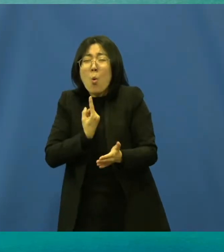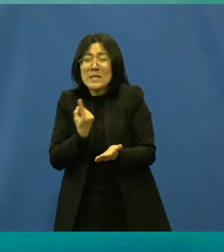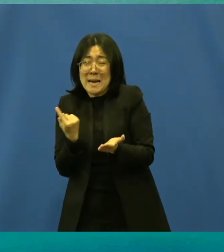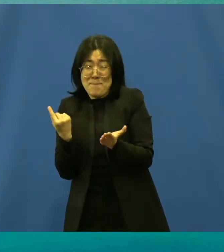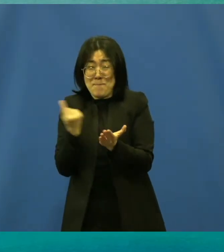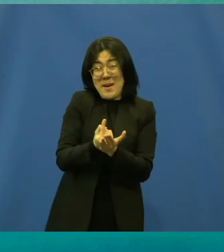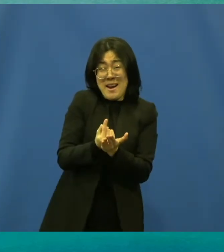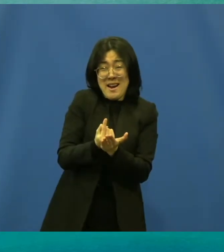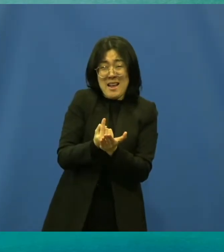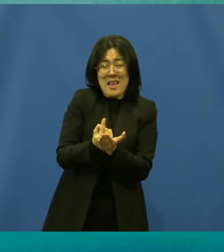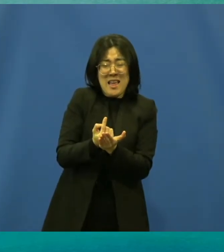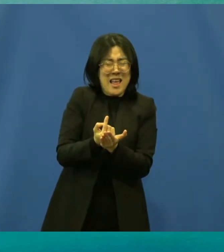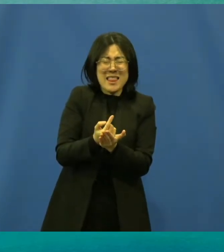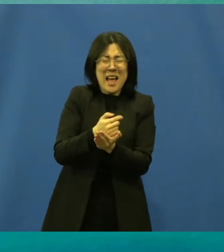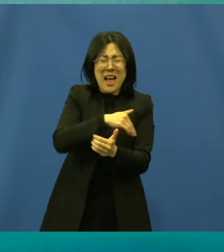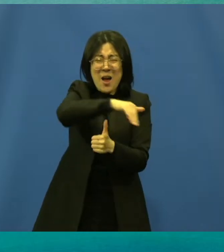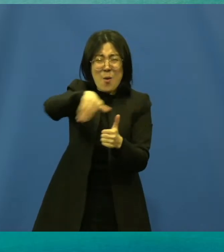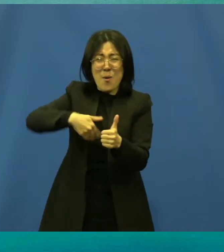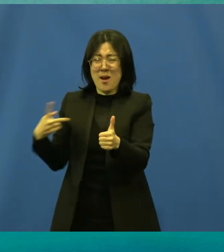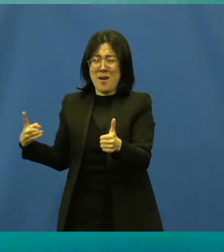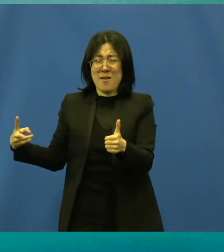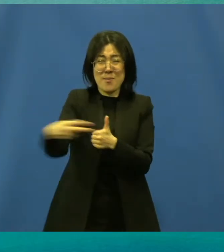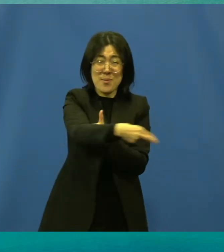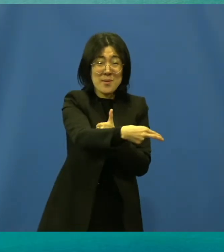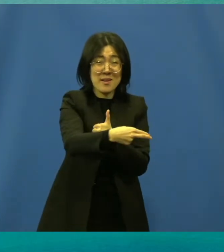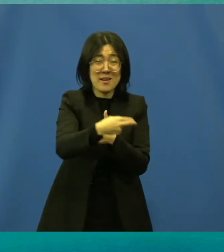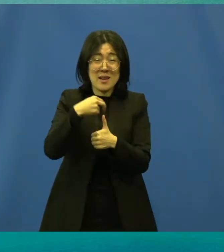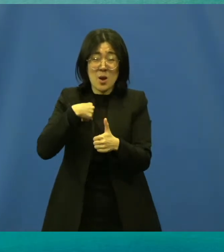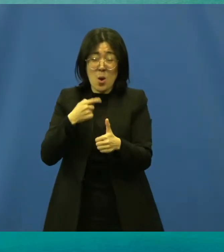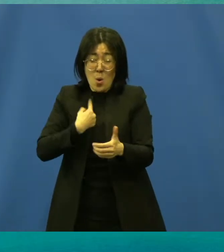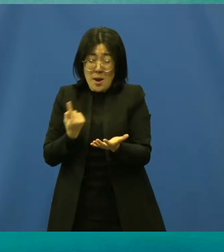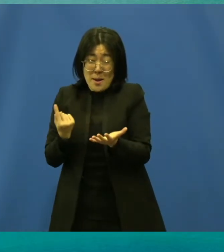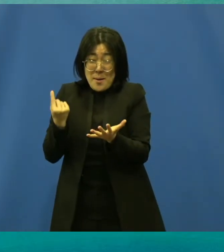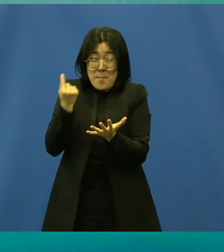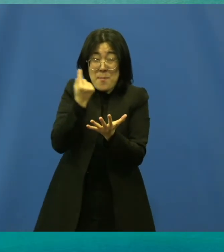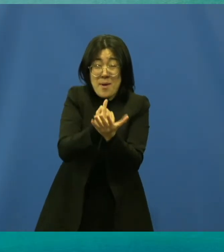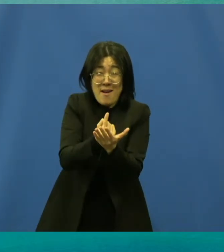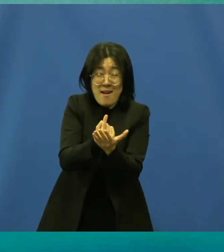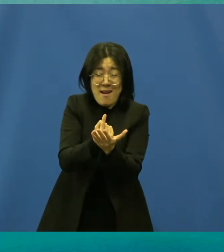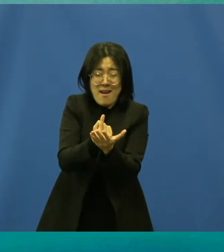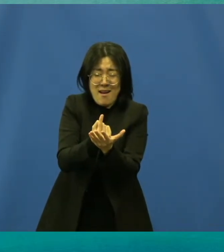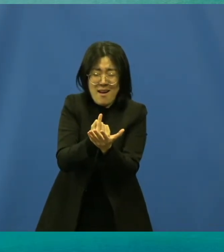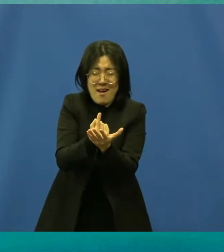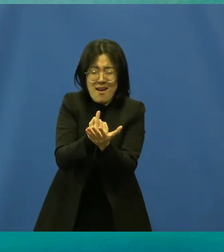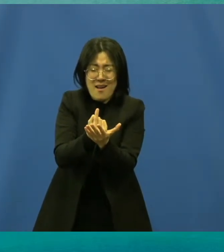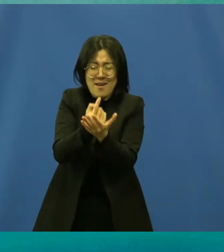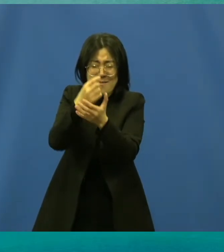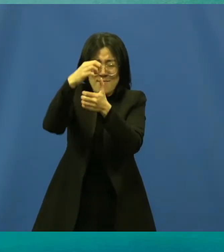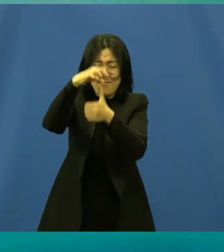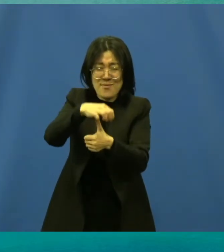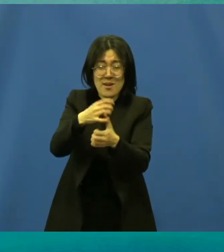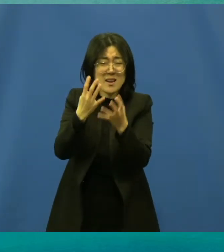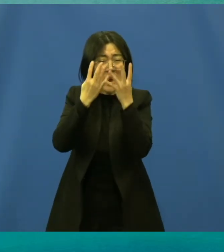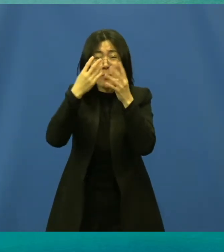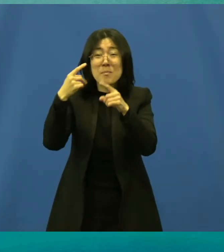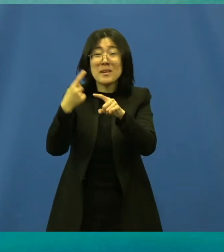상황적으로는 좋지 않습니다. 불편합니다. 편안한 환경 아닙니다. 감옥의 독방